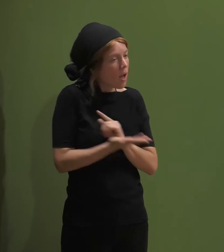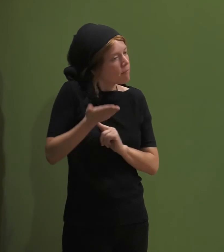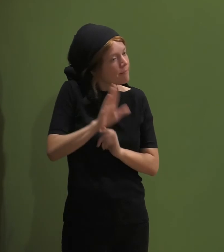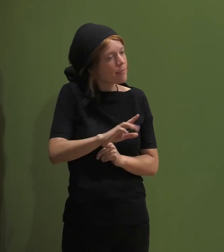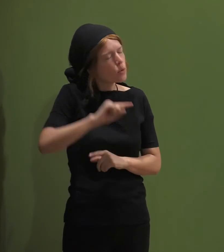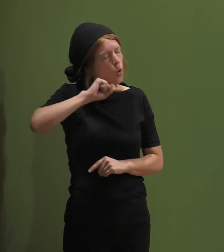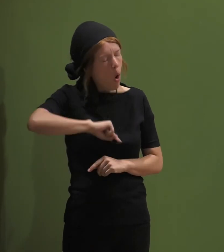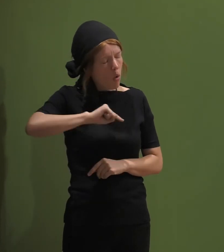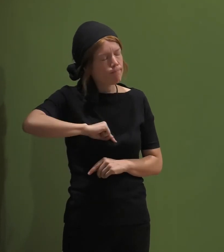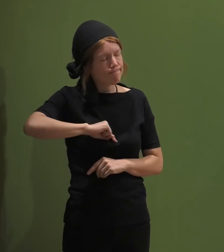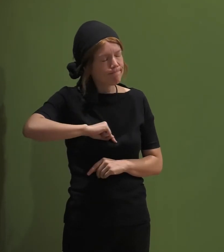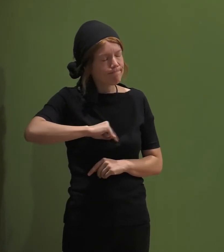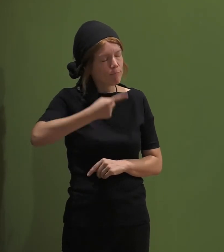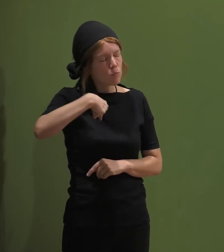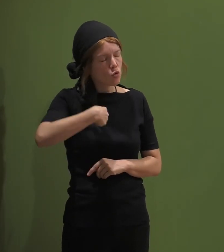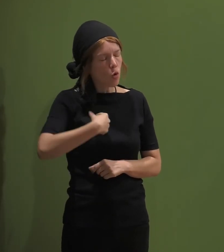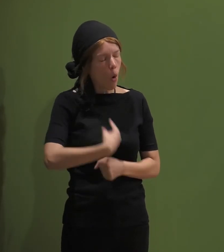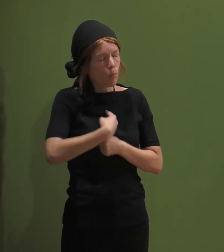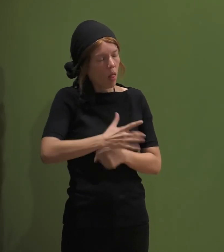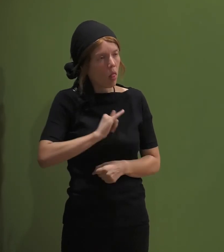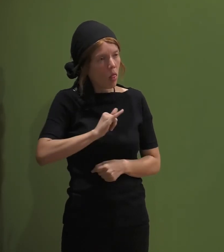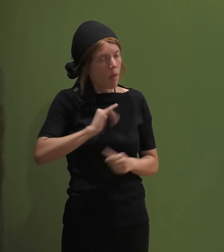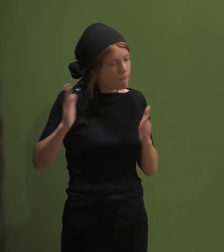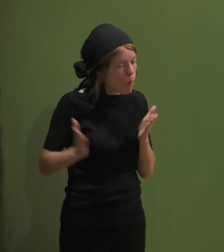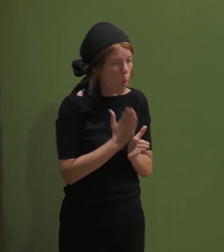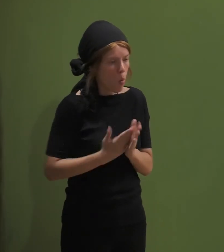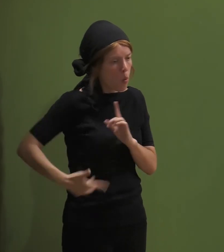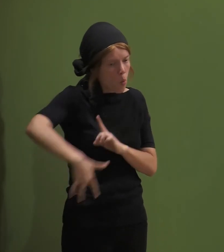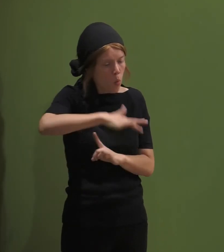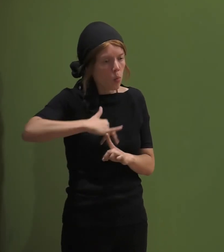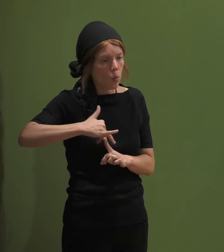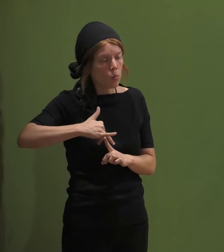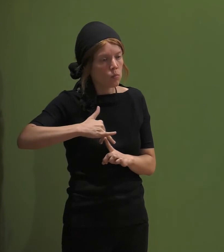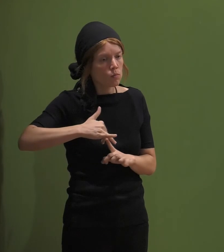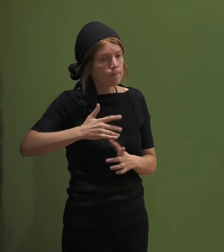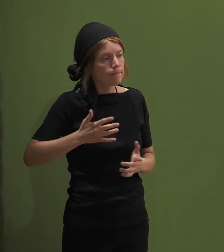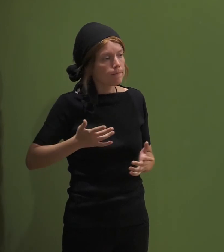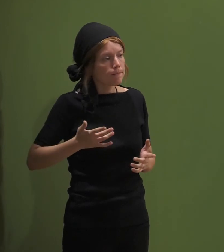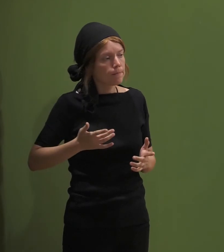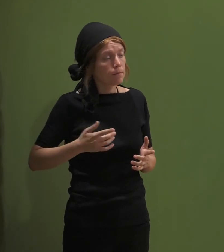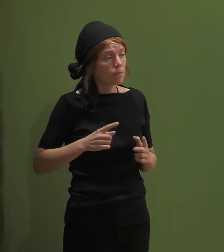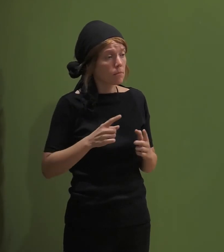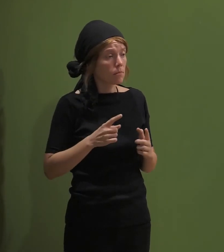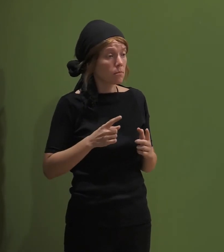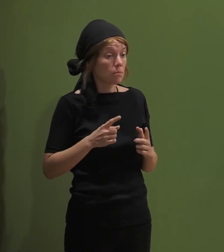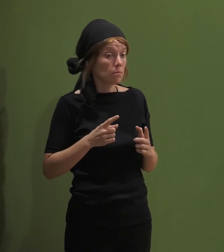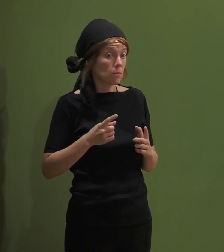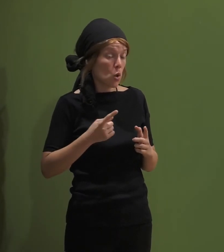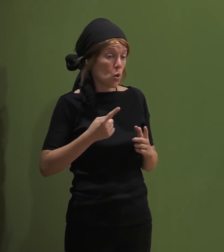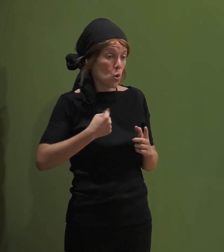ser conscientes de la obligación que tenemos de producir en nuestro entorno las consecuencias de nuestro